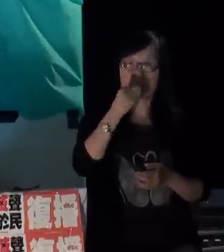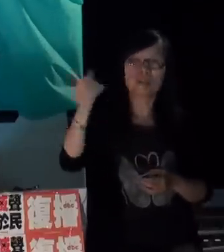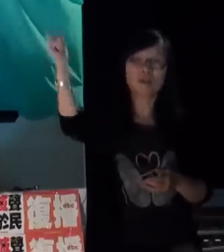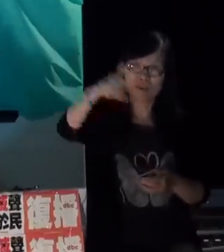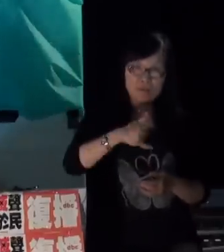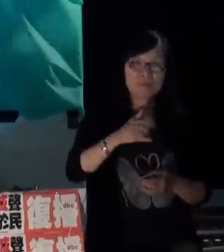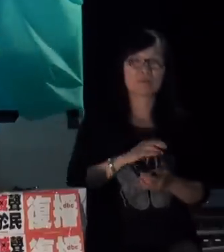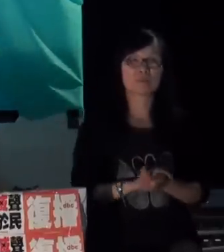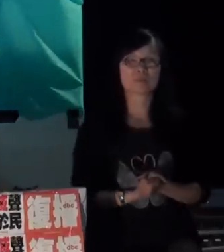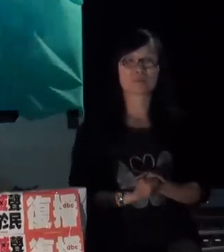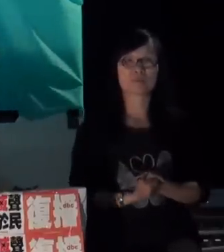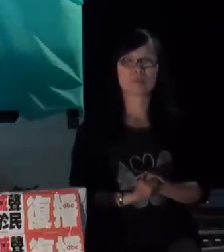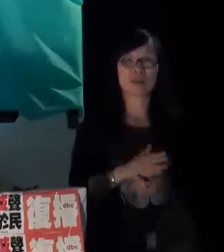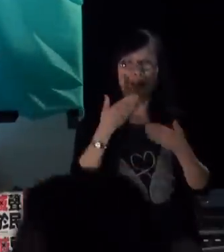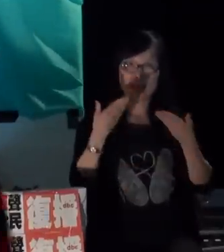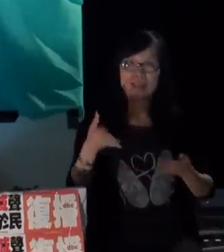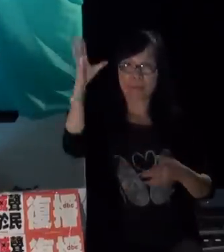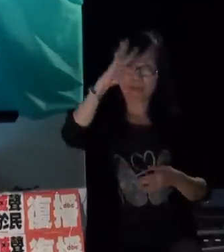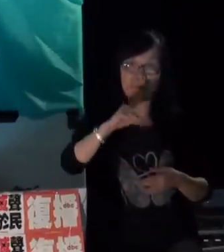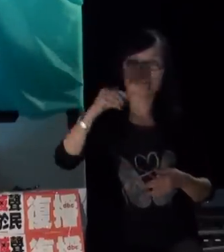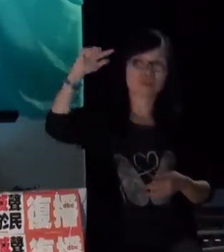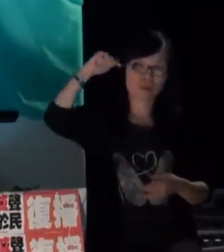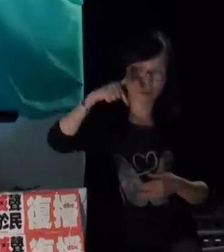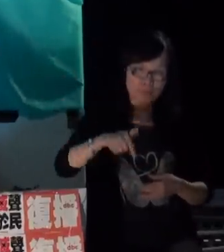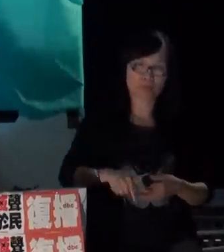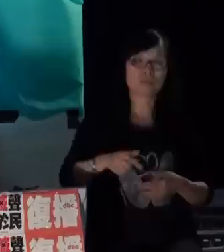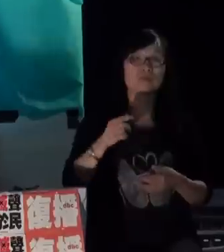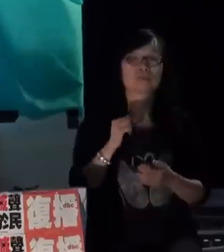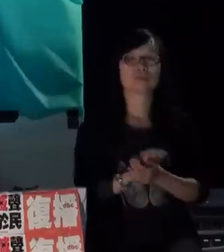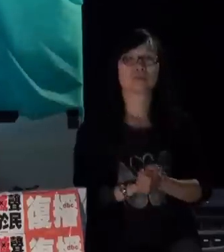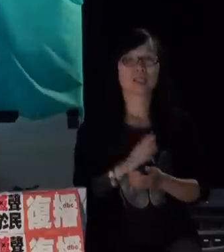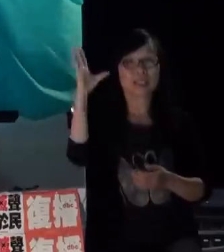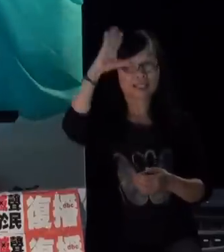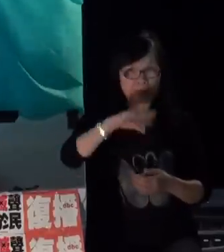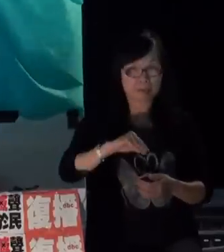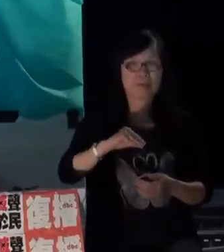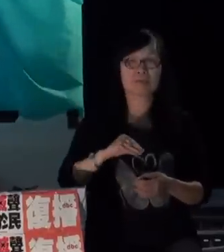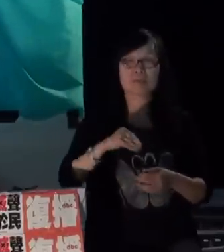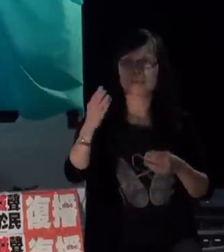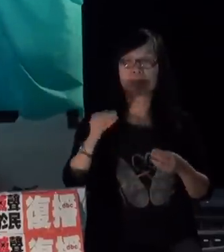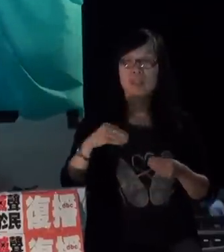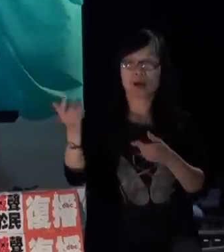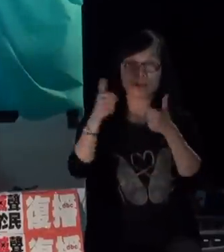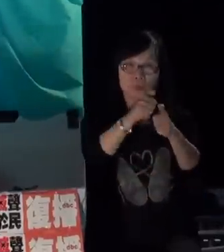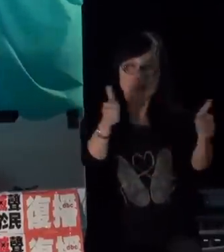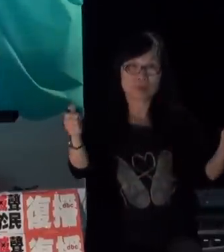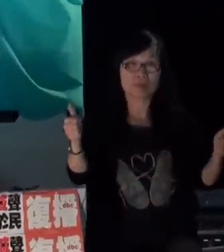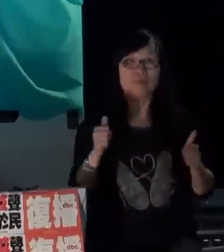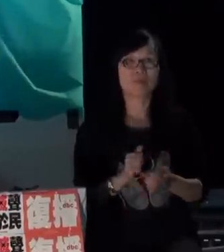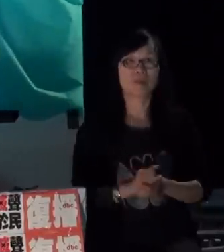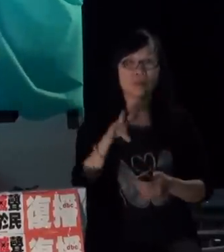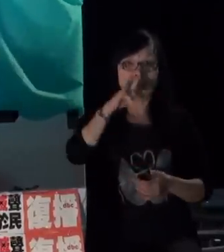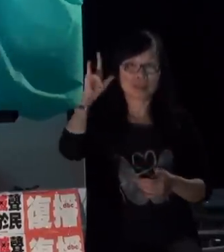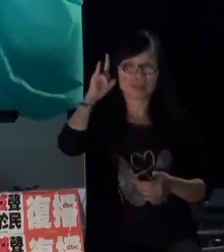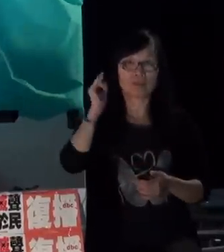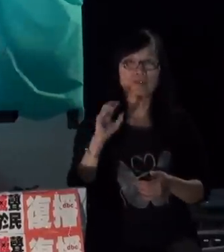謝大家。 嗱，今晚咧，我哋會繼續到深夜噶嚇。 好啦，或者誒節目都差唔多完結之前，都多謝翻即係龍